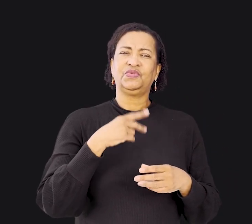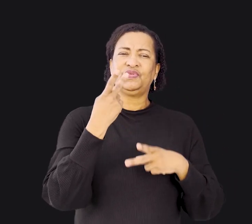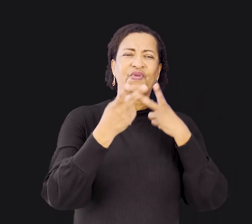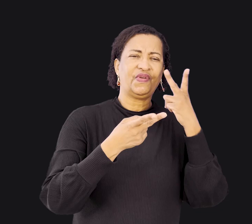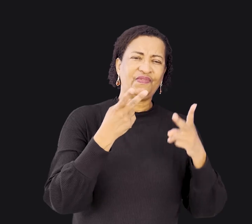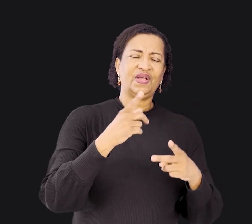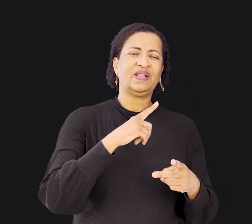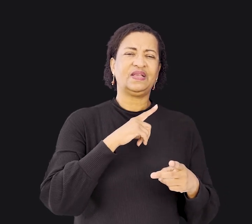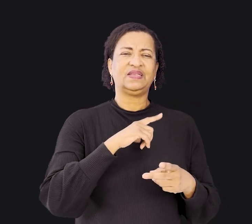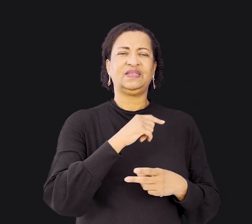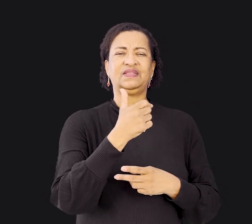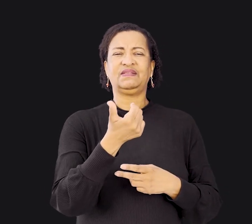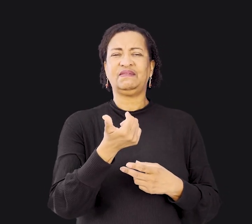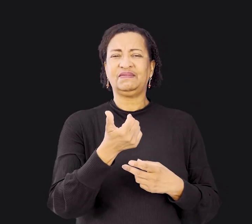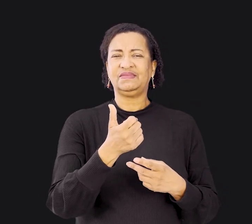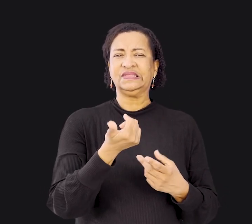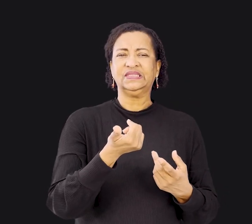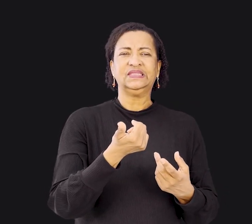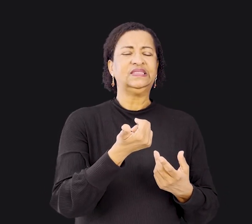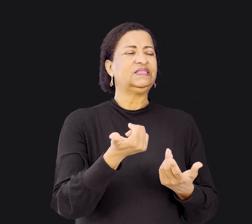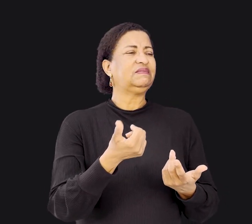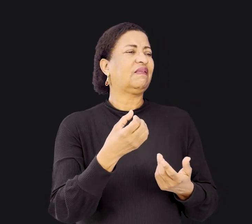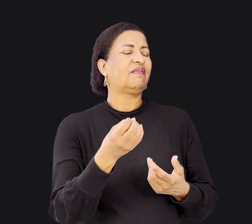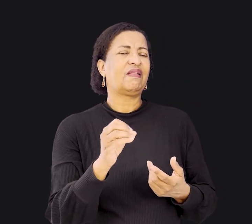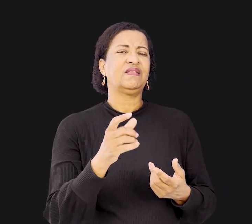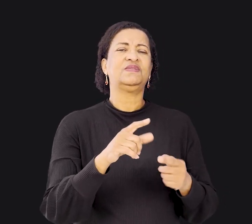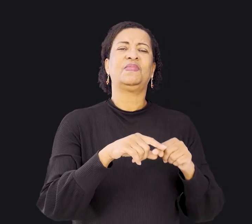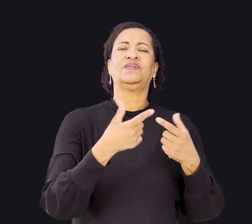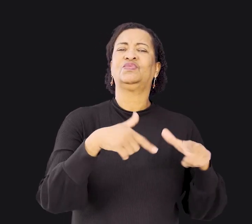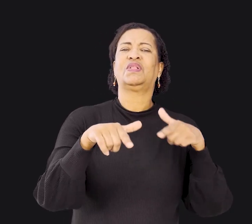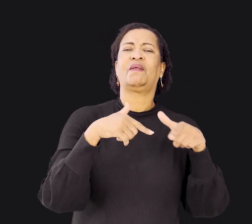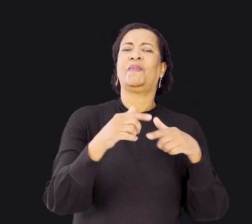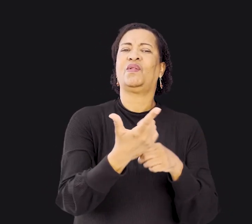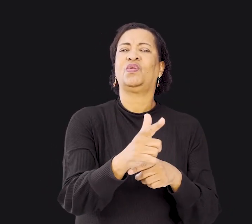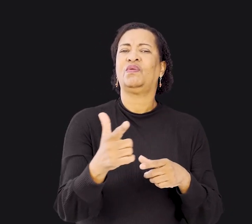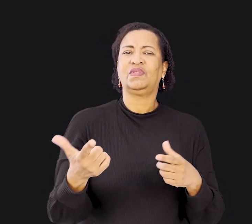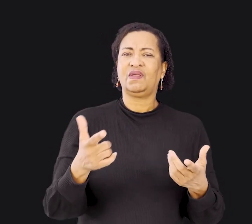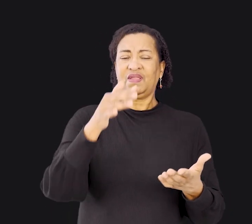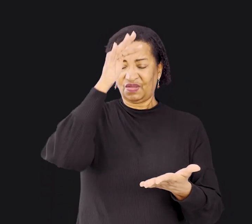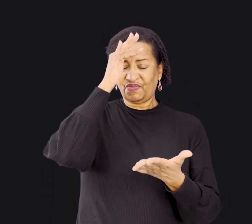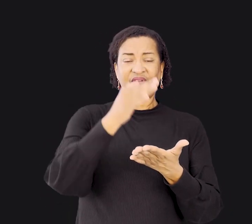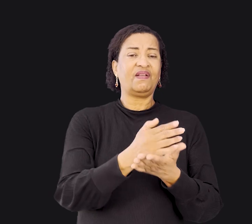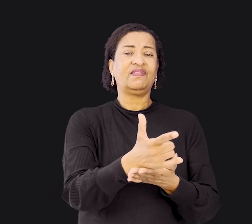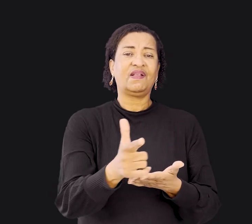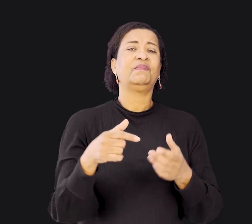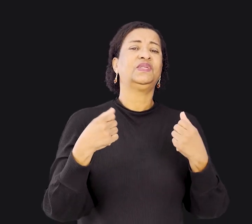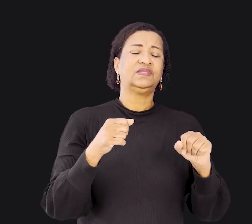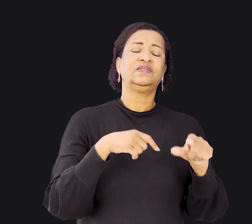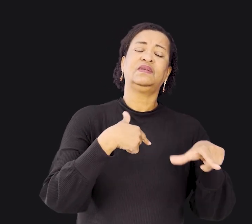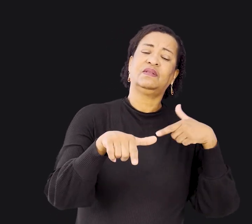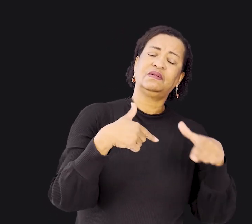tem fé se não tem obras? De acordo com Tiago, as obras são os frutos que crescem na árvore da